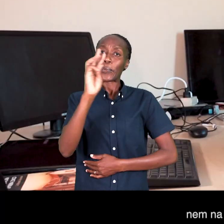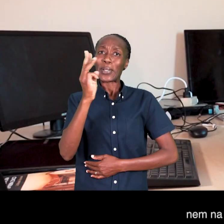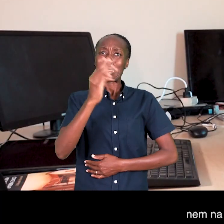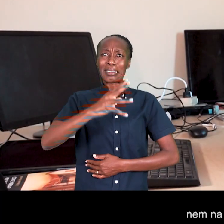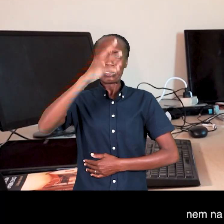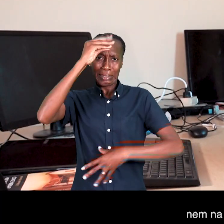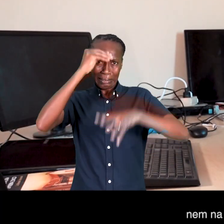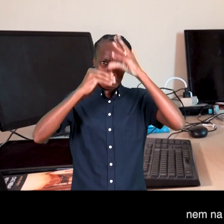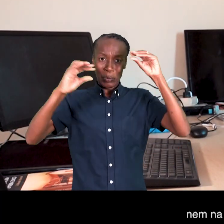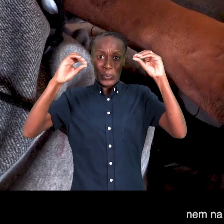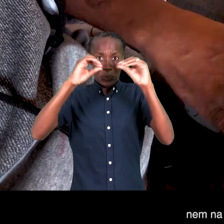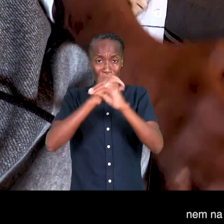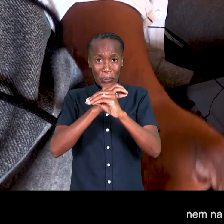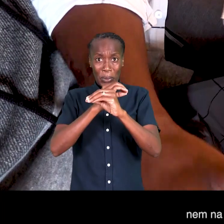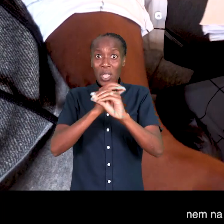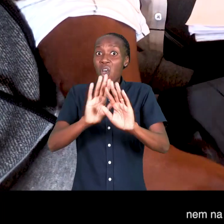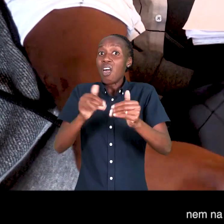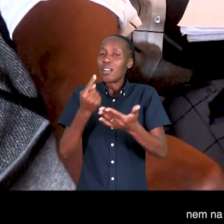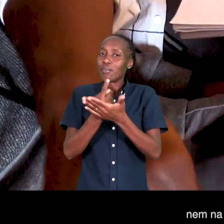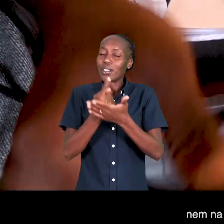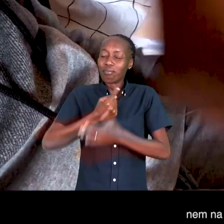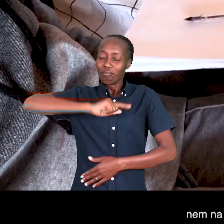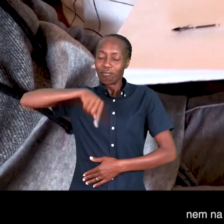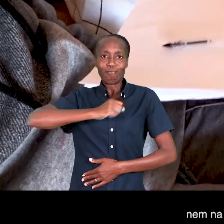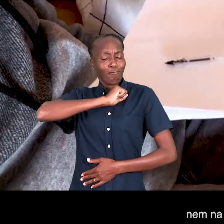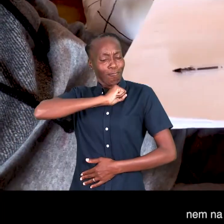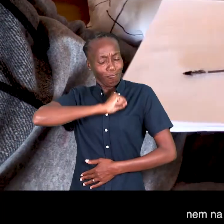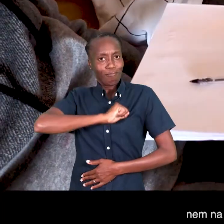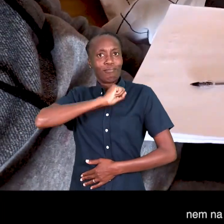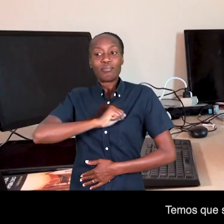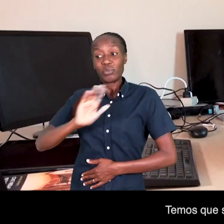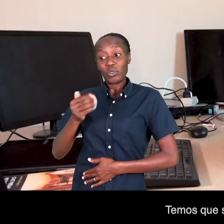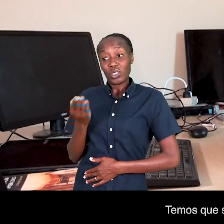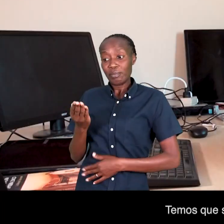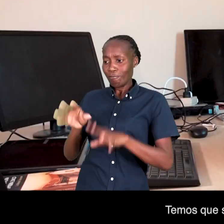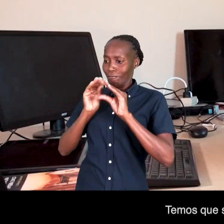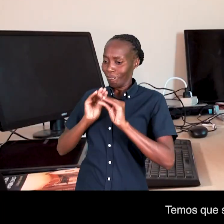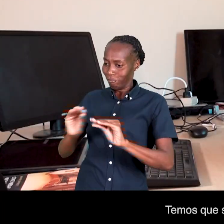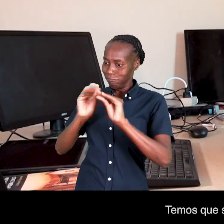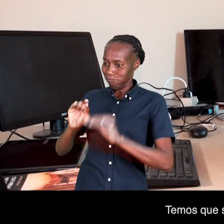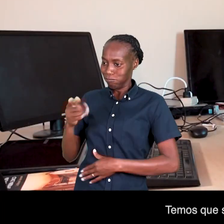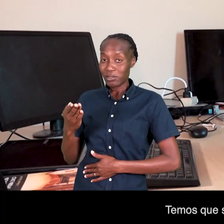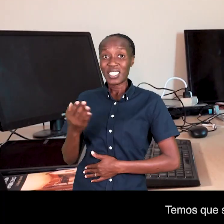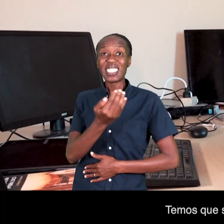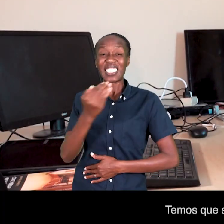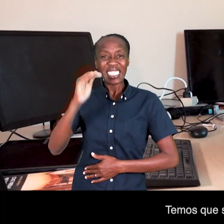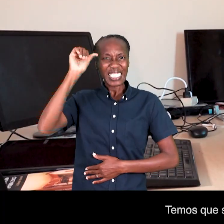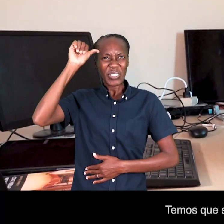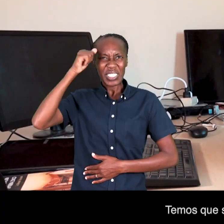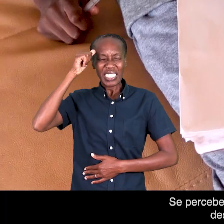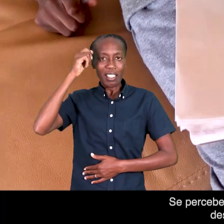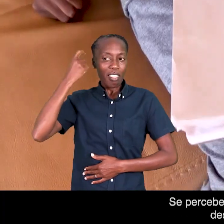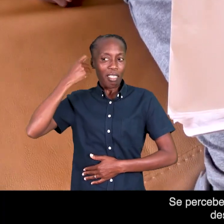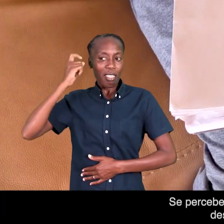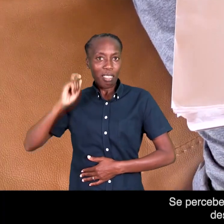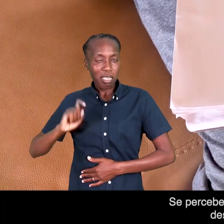aprendizagem. Elas podem não pegar na primeira, na segunda, na terceira, nem na quarta. Então temos que ser persistente naquilo que estamos a